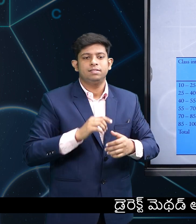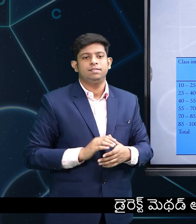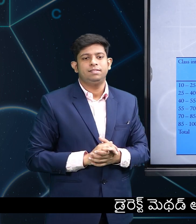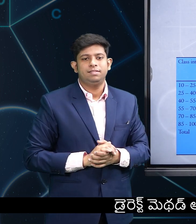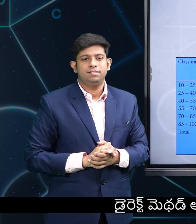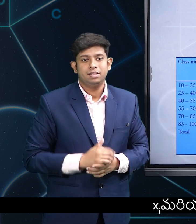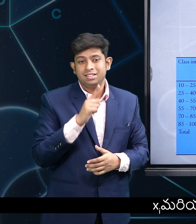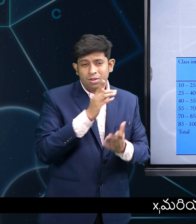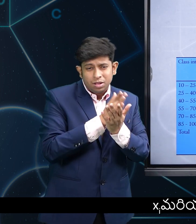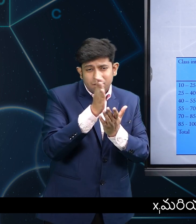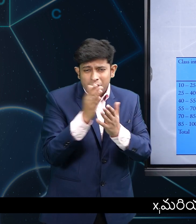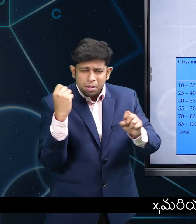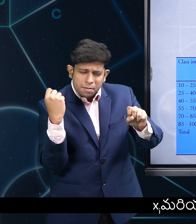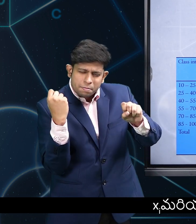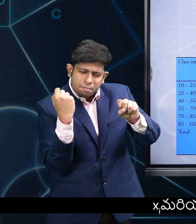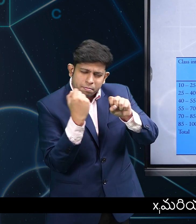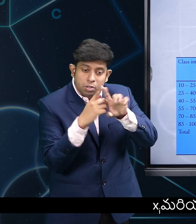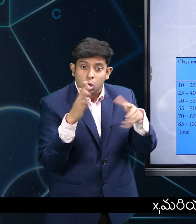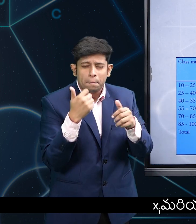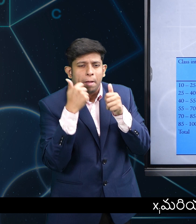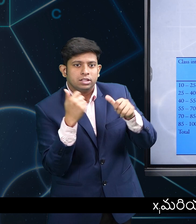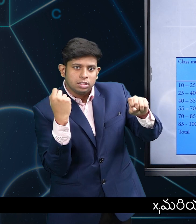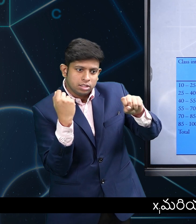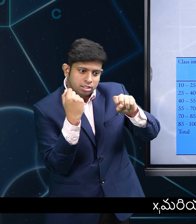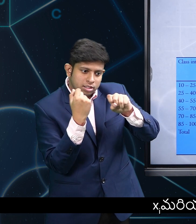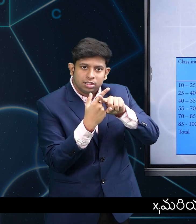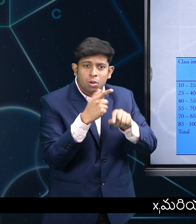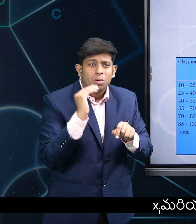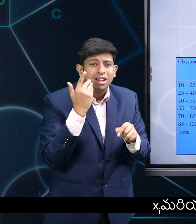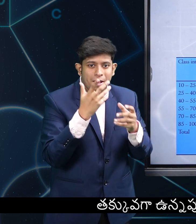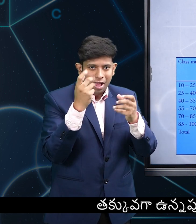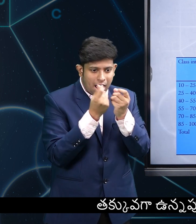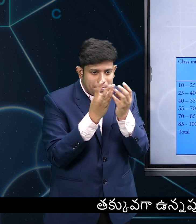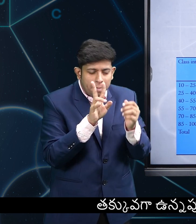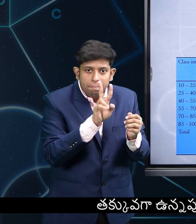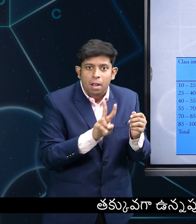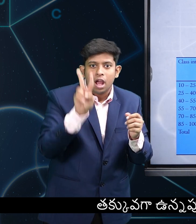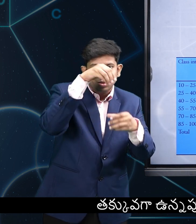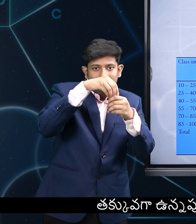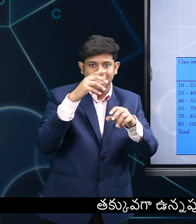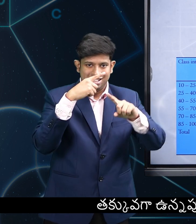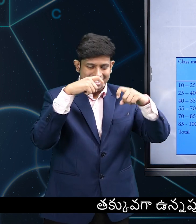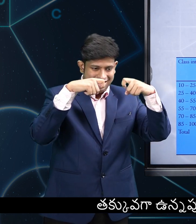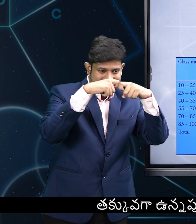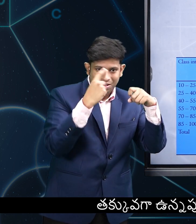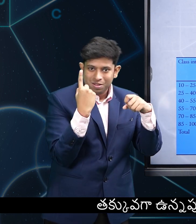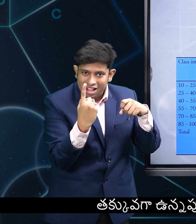యొక్క x1 మరియు f1 యొక్క సంఖ్యా విలువలు తక్కువగా ఉన్నప్పుడు ఈ పద్ధతి